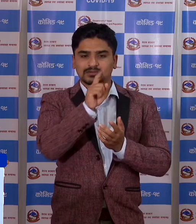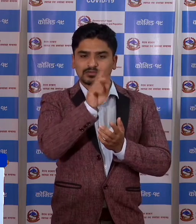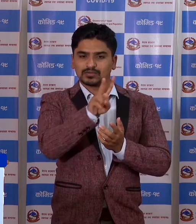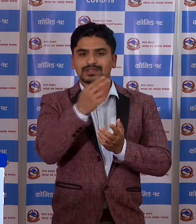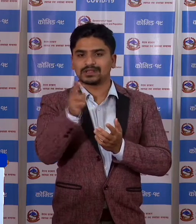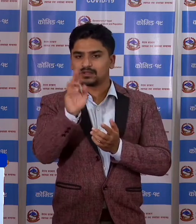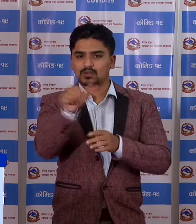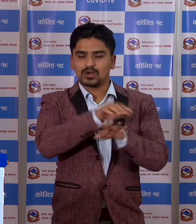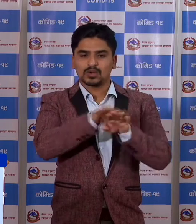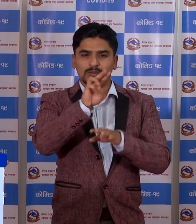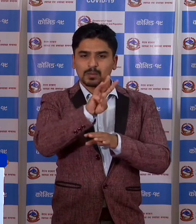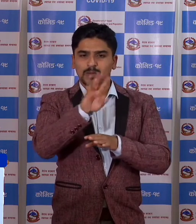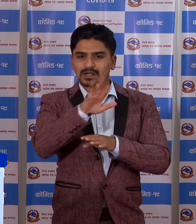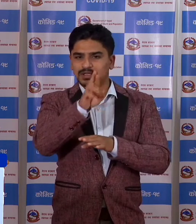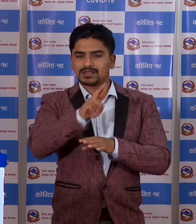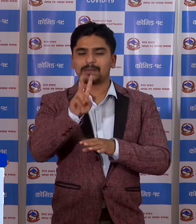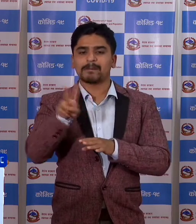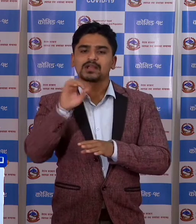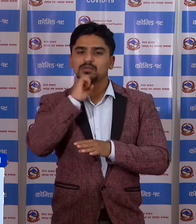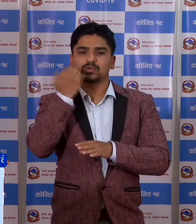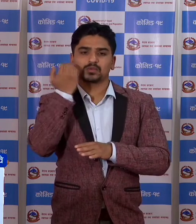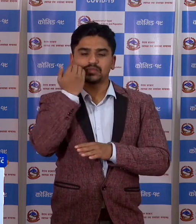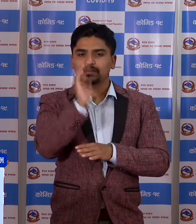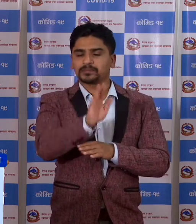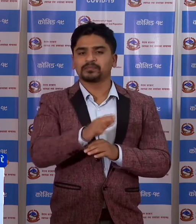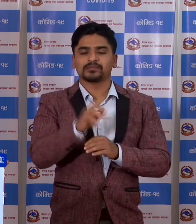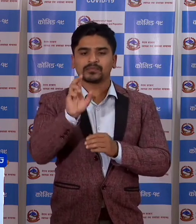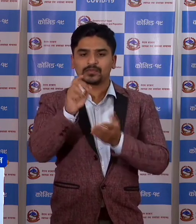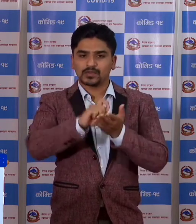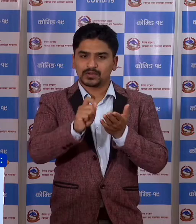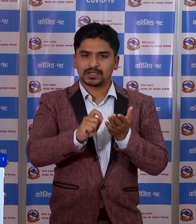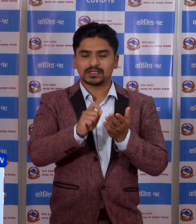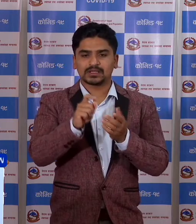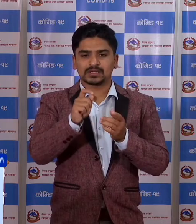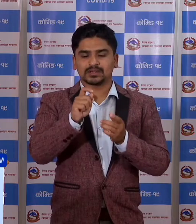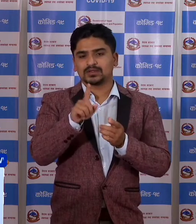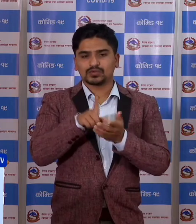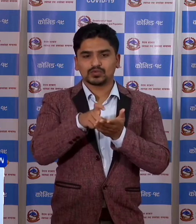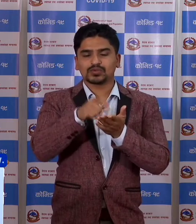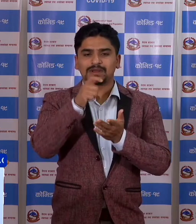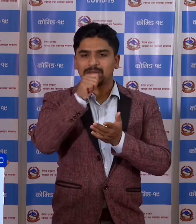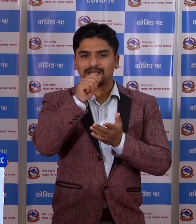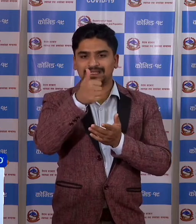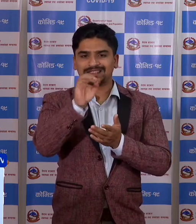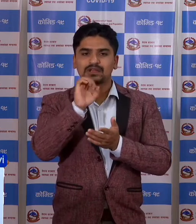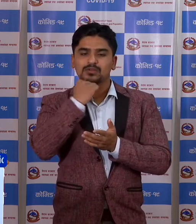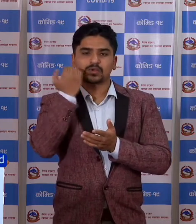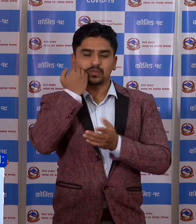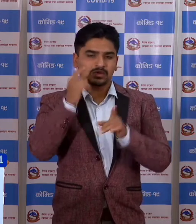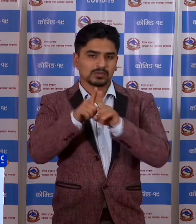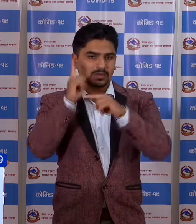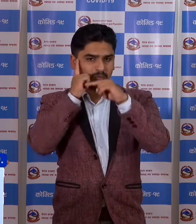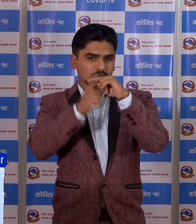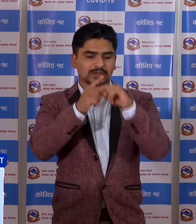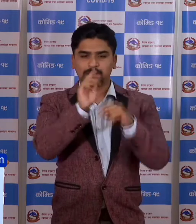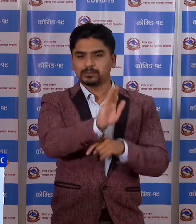1 जना हुनुहुन्छ, उहाँहरू 35 र 22 वर्षीय पुरुष हुनुहुन्छ। त्यसै गरी दैलेखकै जुकेपानीका 1 जना 60 वर्षीय पुरुष पनि